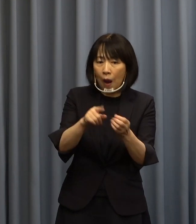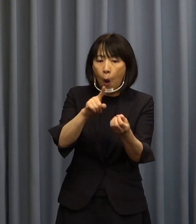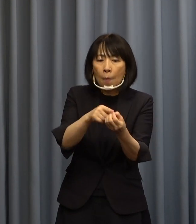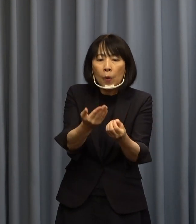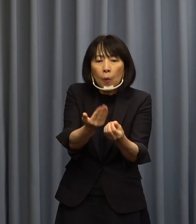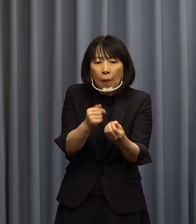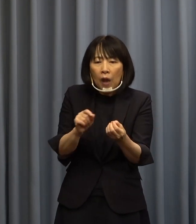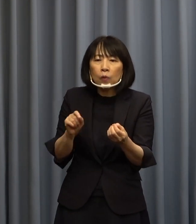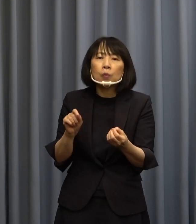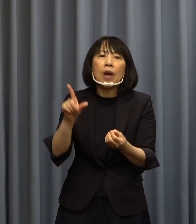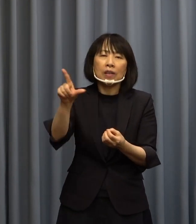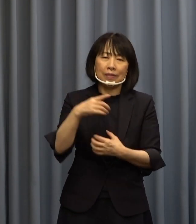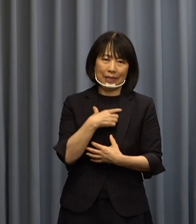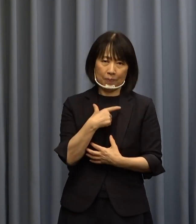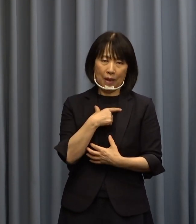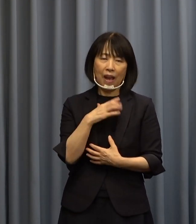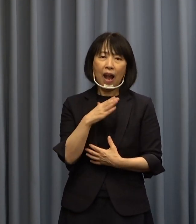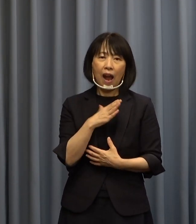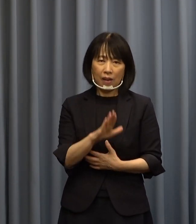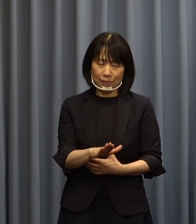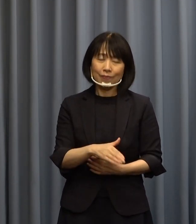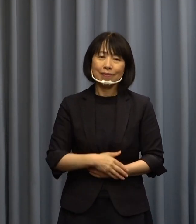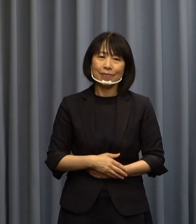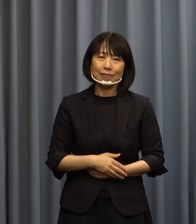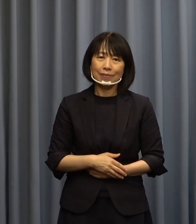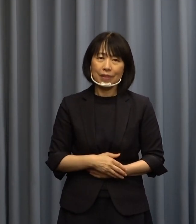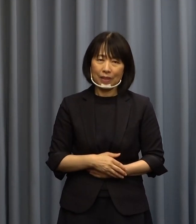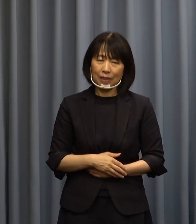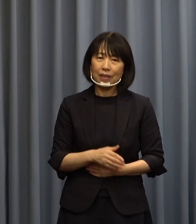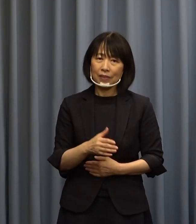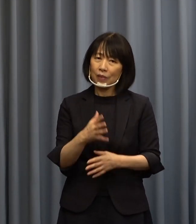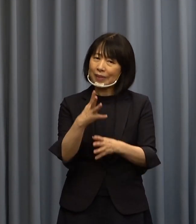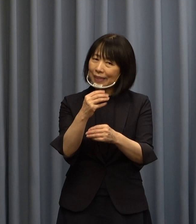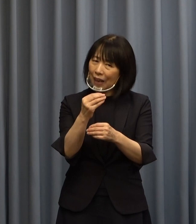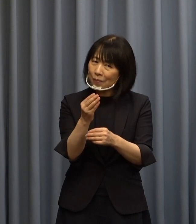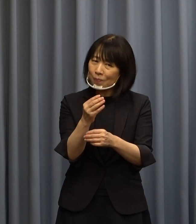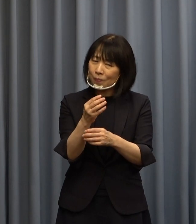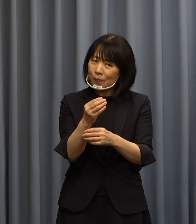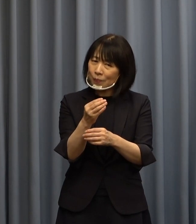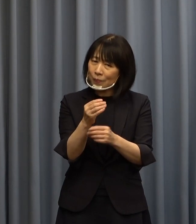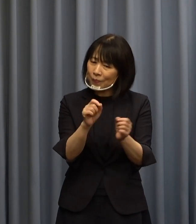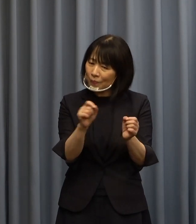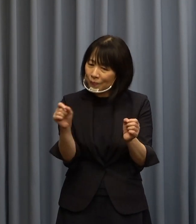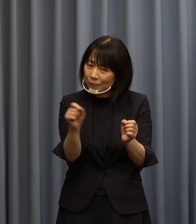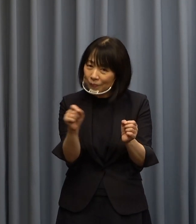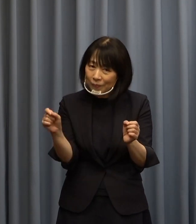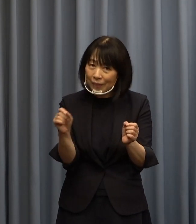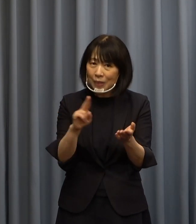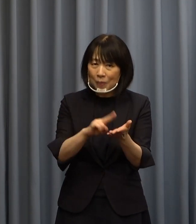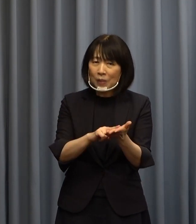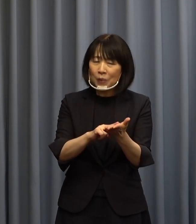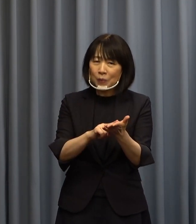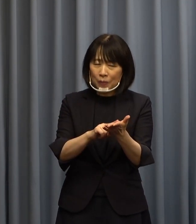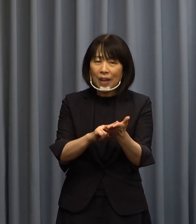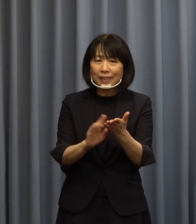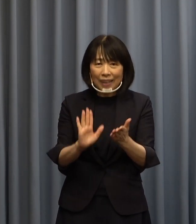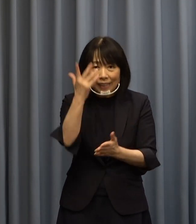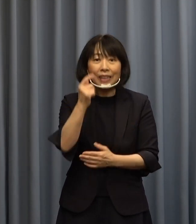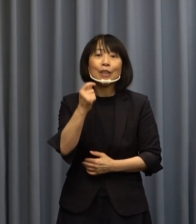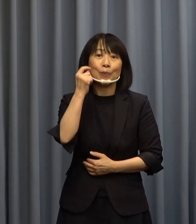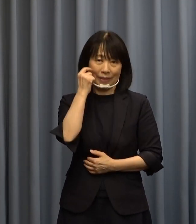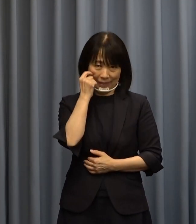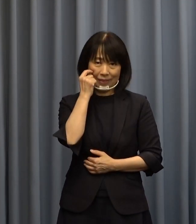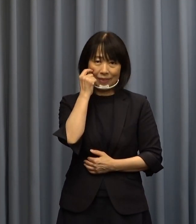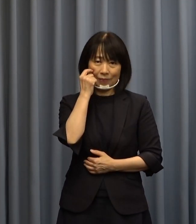もなります。その辺は極めて微妙なところが私もあると思ってはいます。ただ先ほど申し上げた